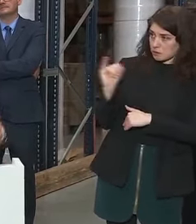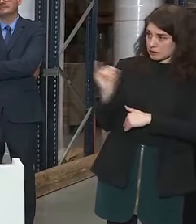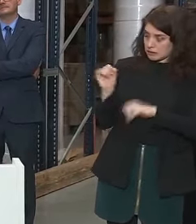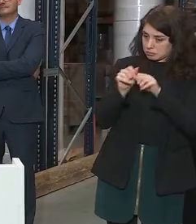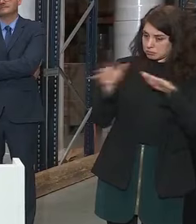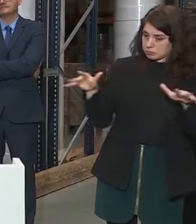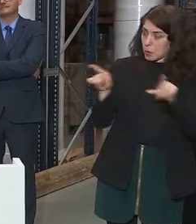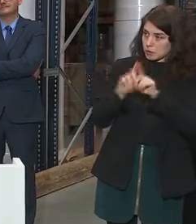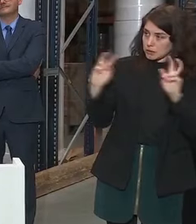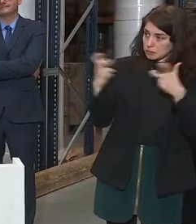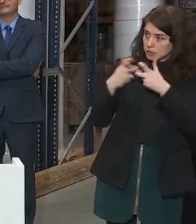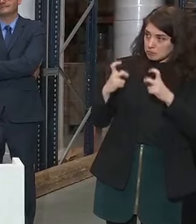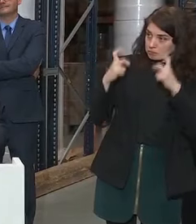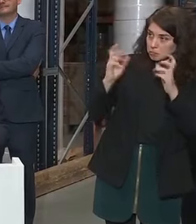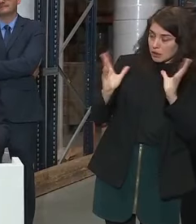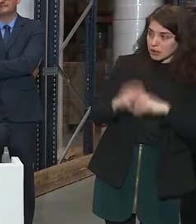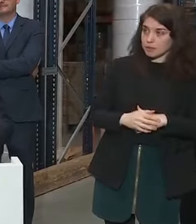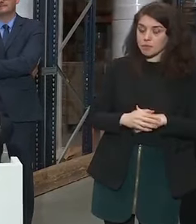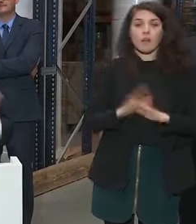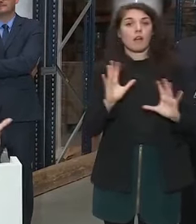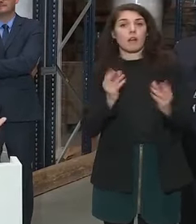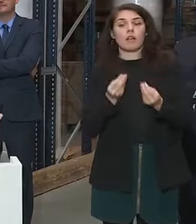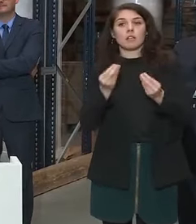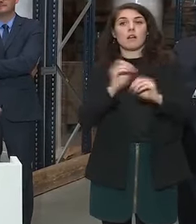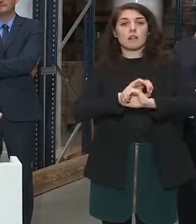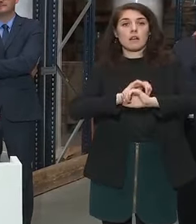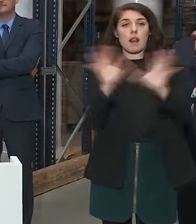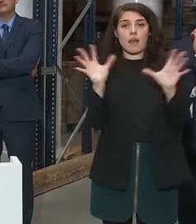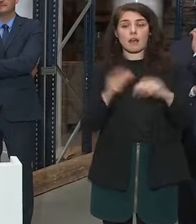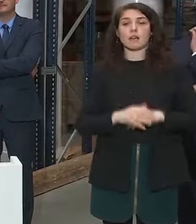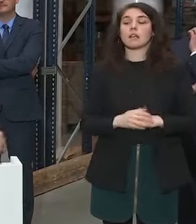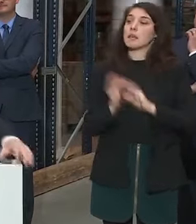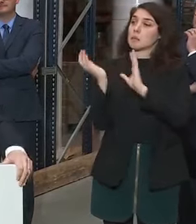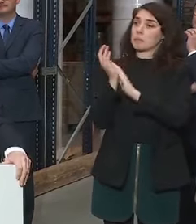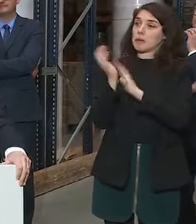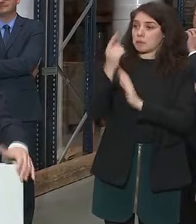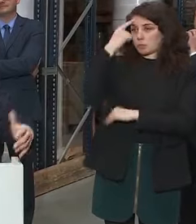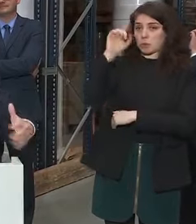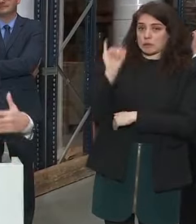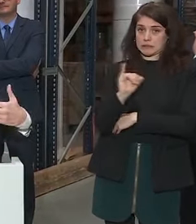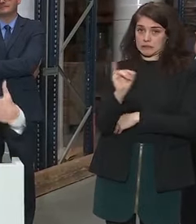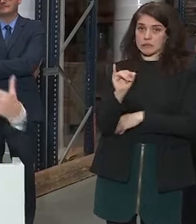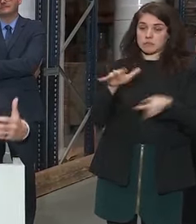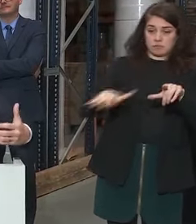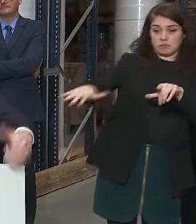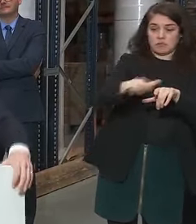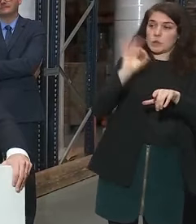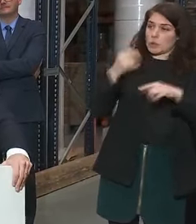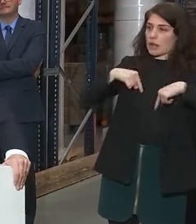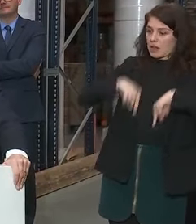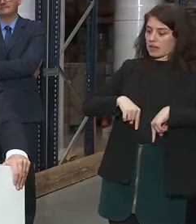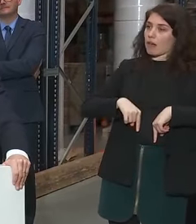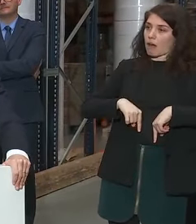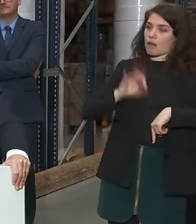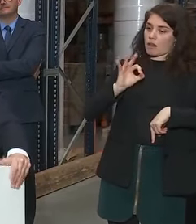pour être clair, la prime, ce sont les entrepreneurs, les entreprises qui les versent. L'État, le gouvernement peut l'accompagner